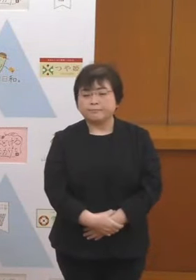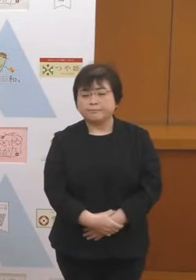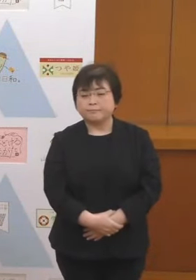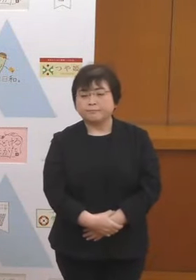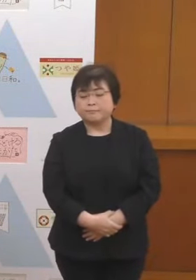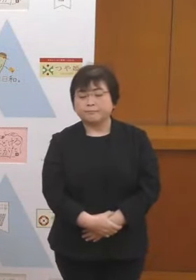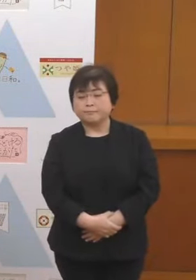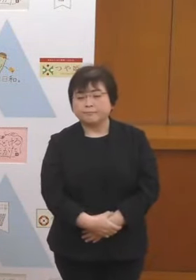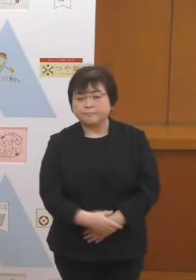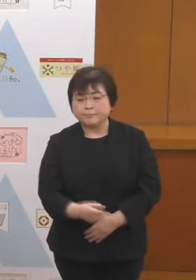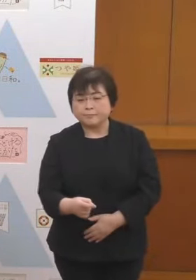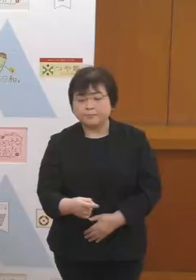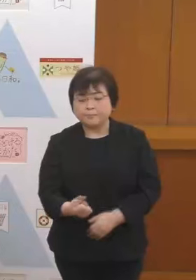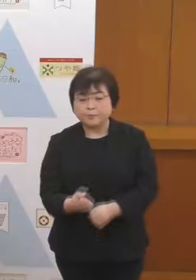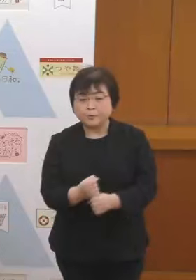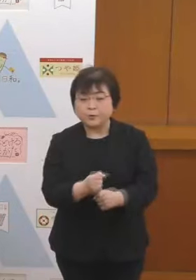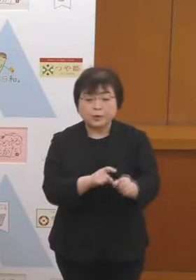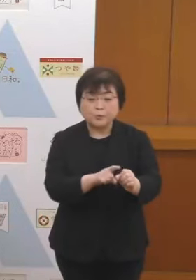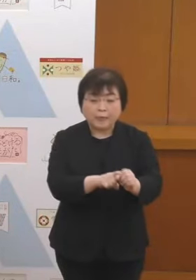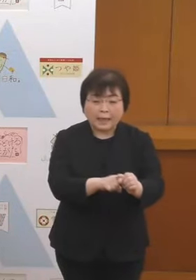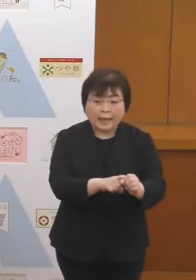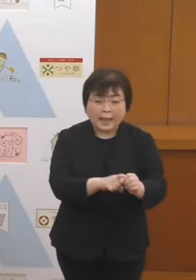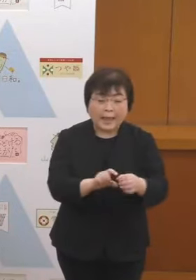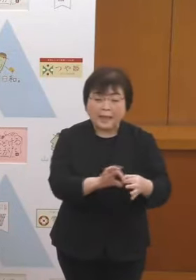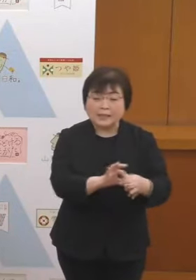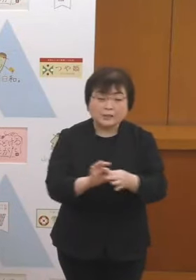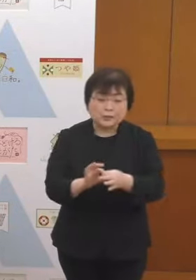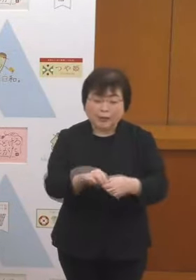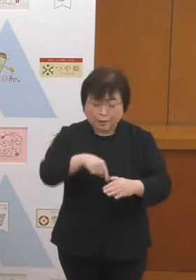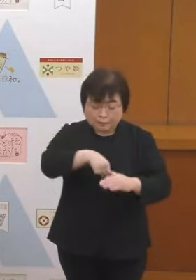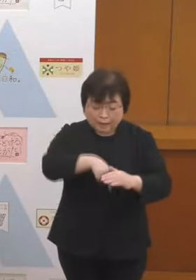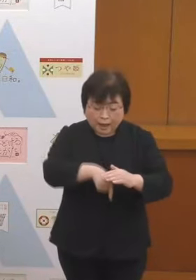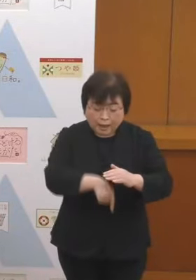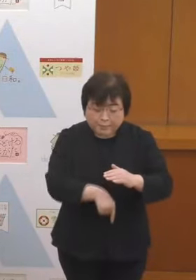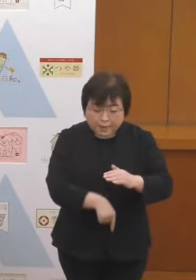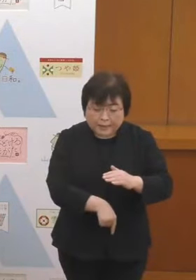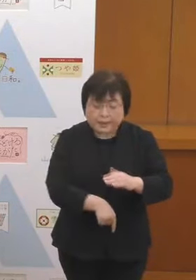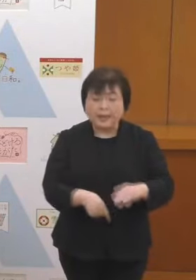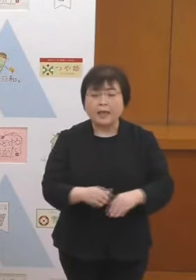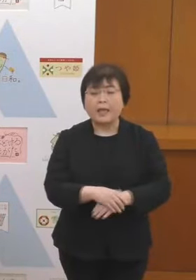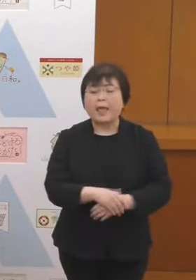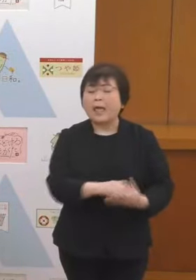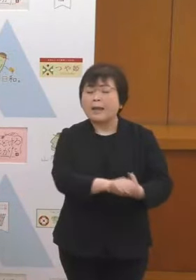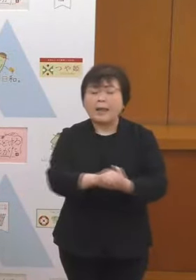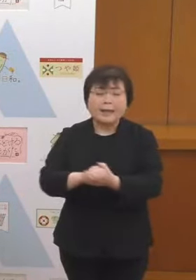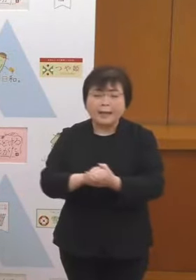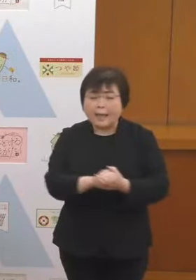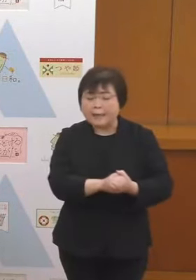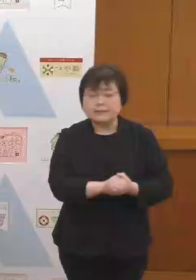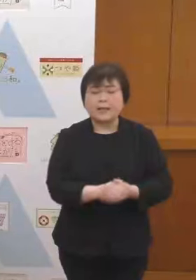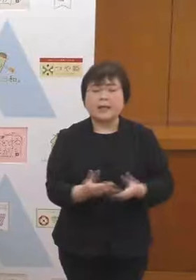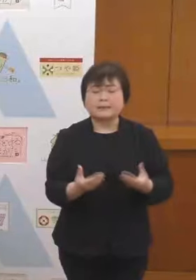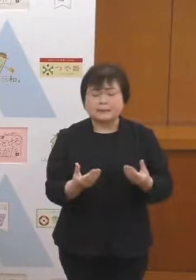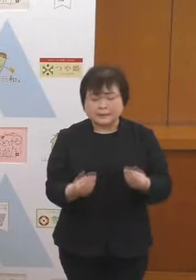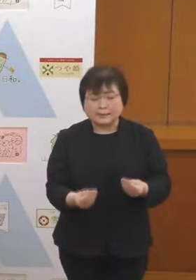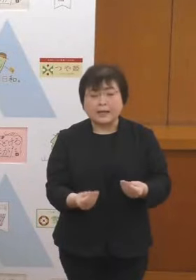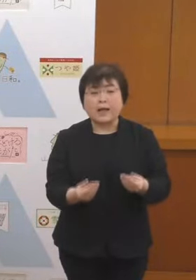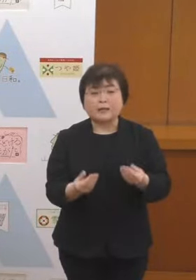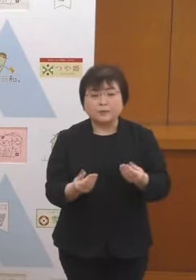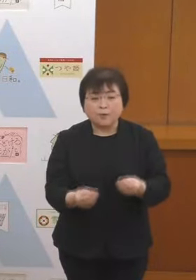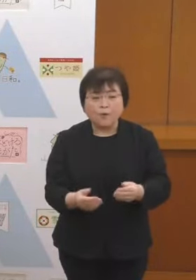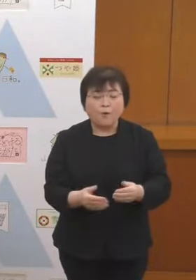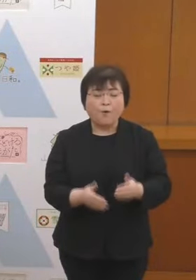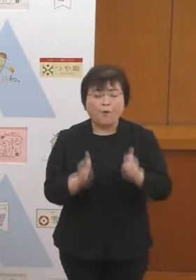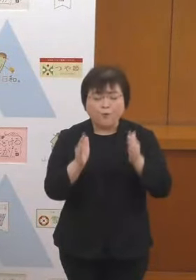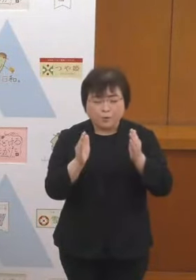その復旧に向けてえ絆を深めながら連携してえしっかりと